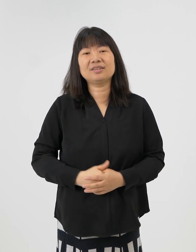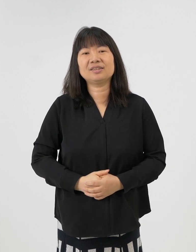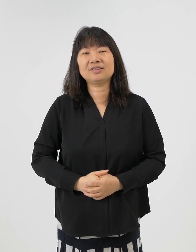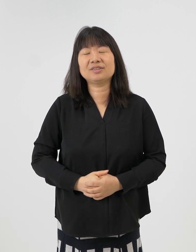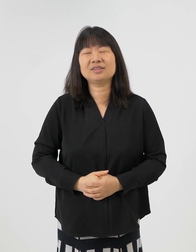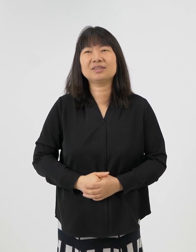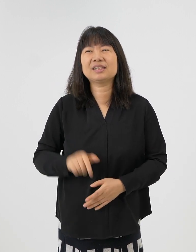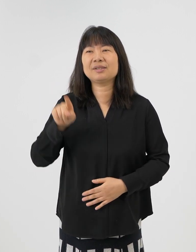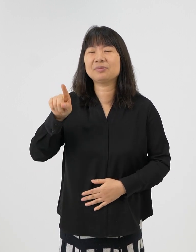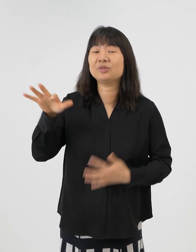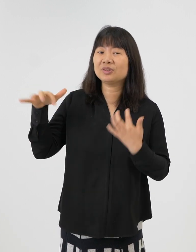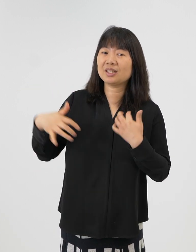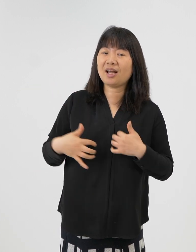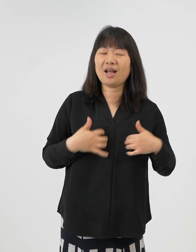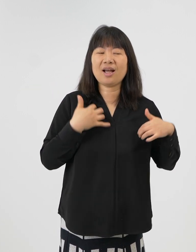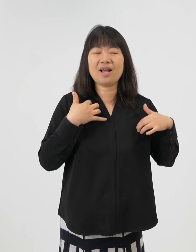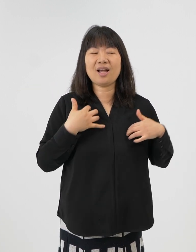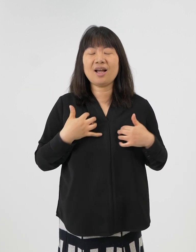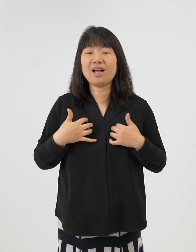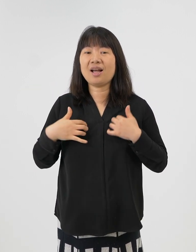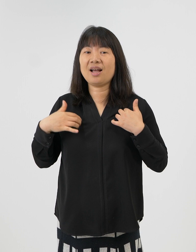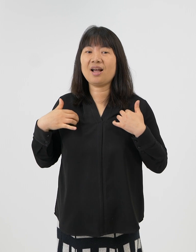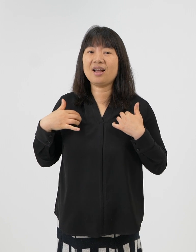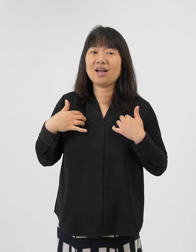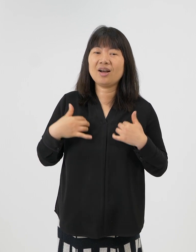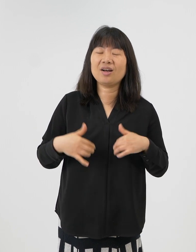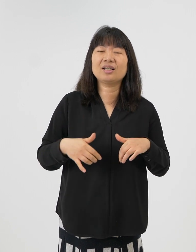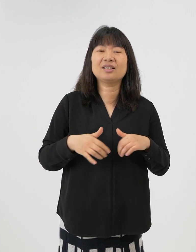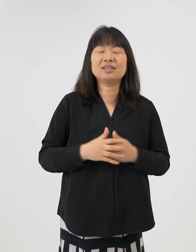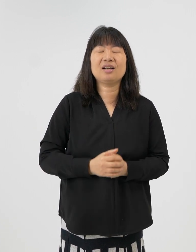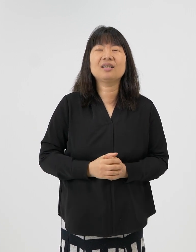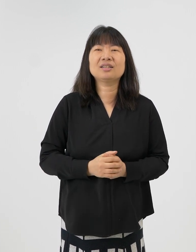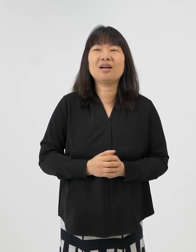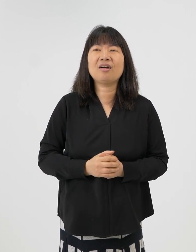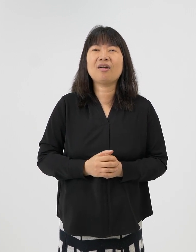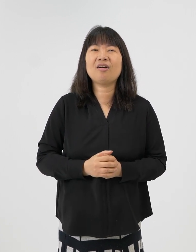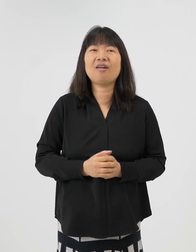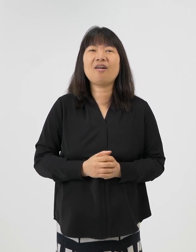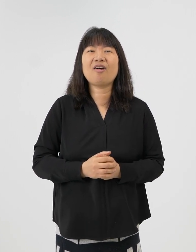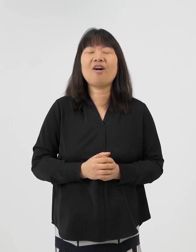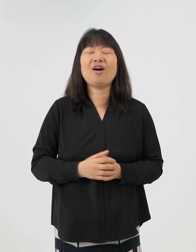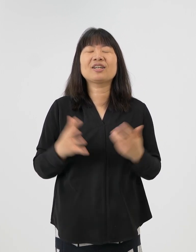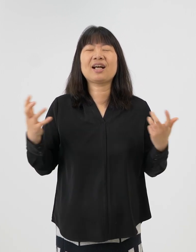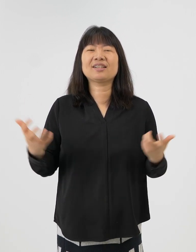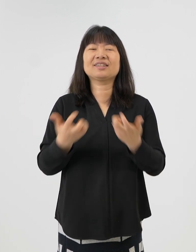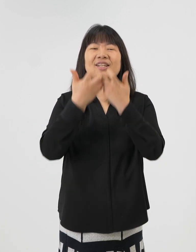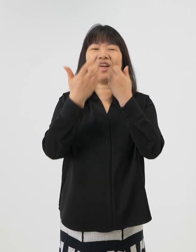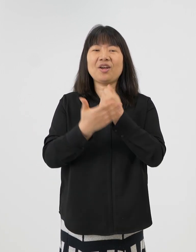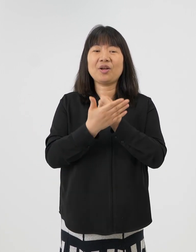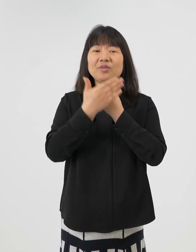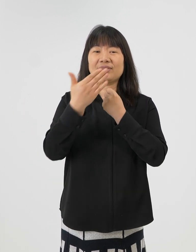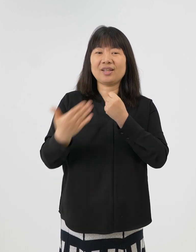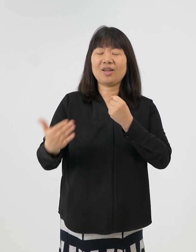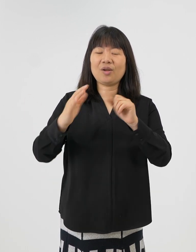복되도다. 이 기쁜 마음 못 이겨서 온